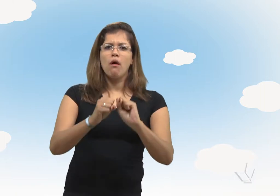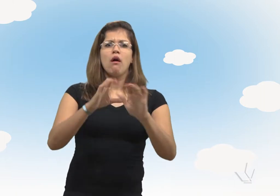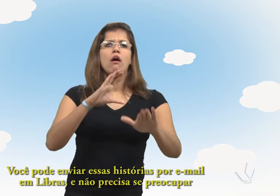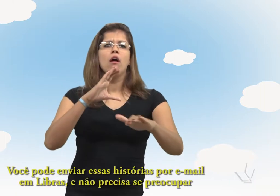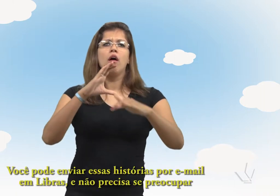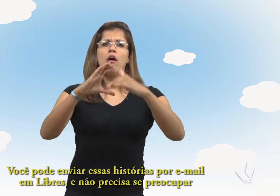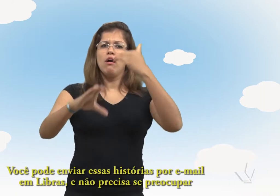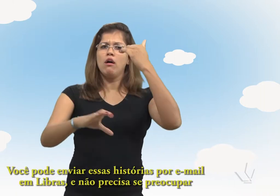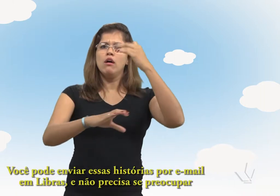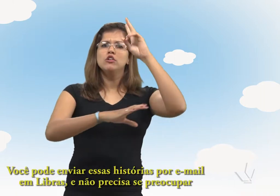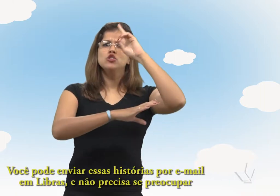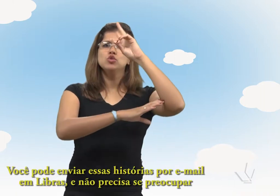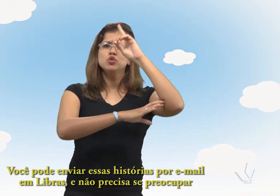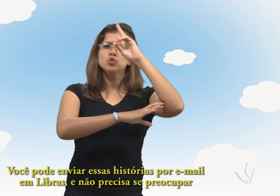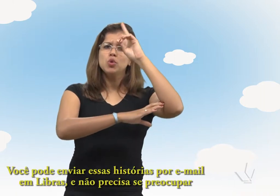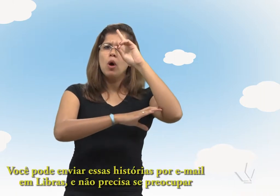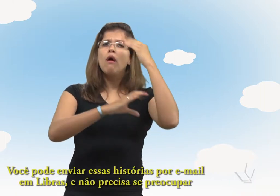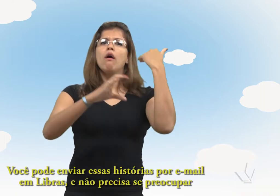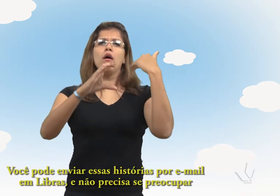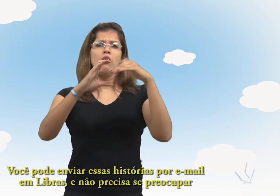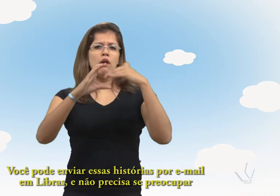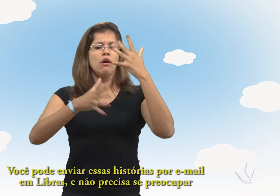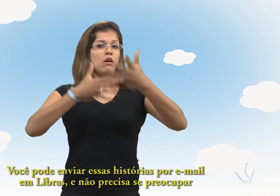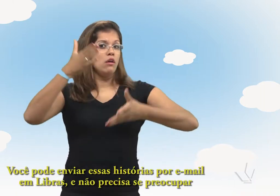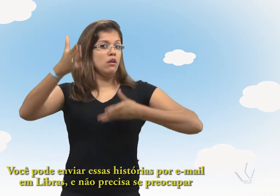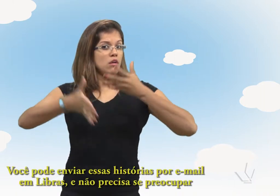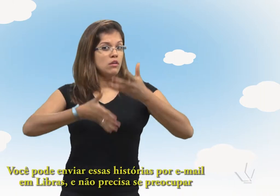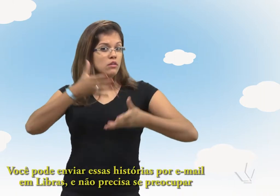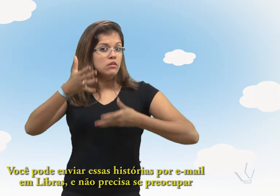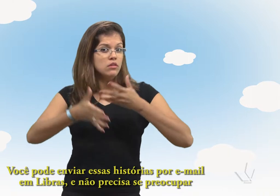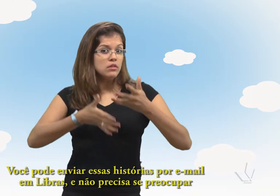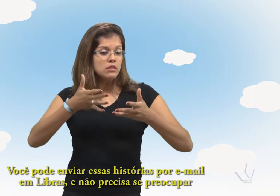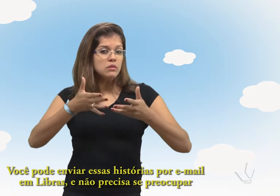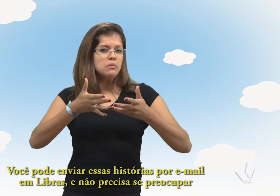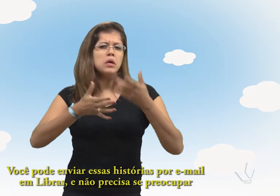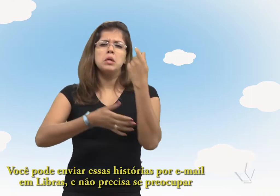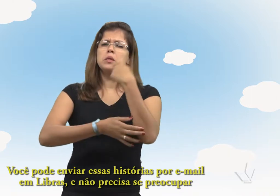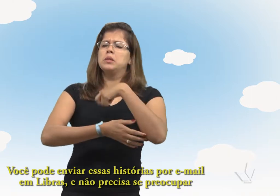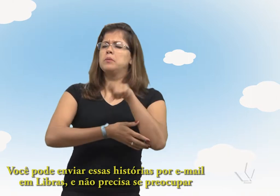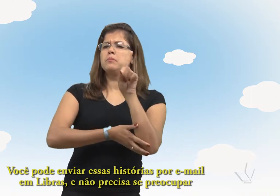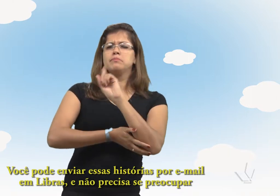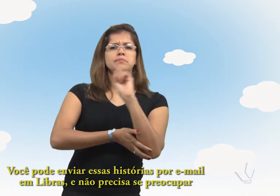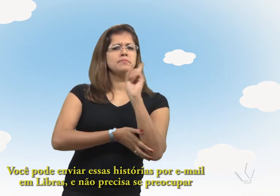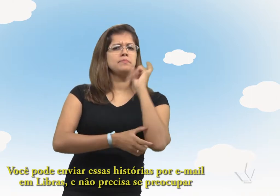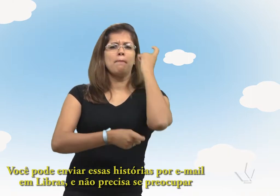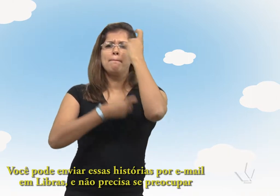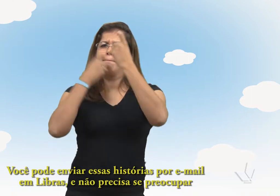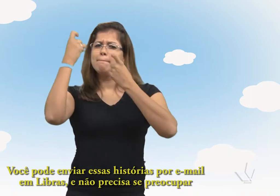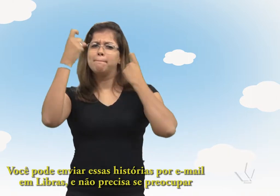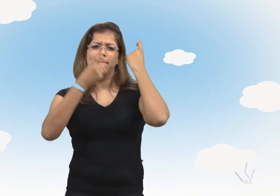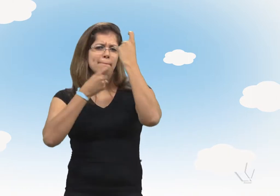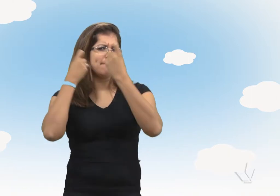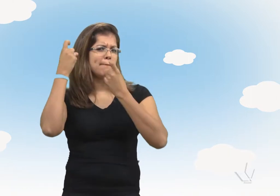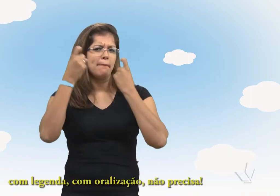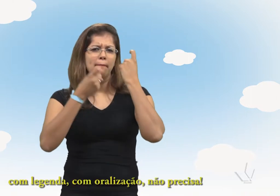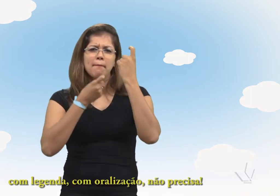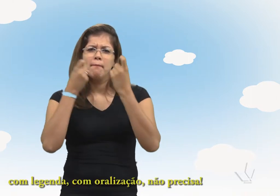Você pode enviar essas histórias por e-mail em Libras e não precisa se preocupar com